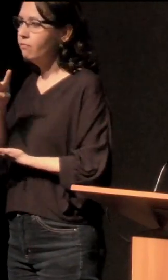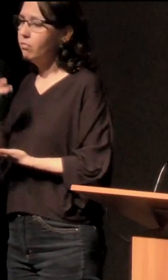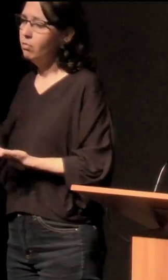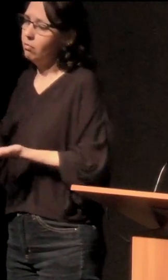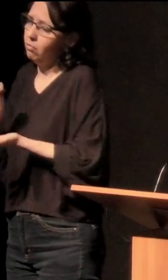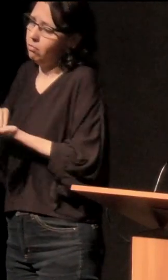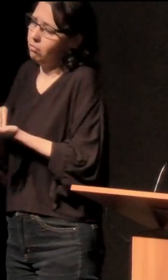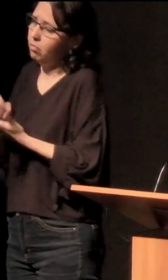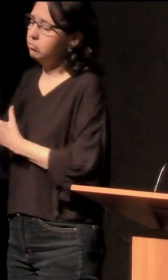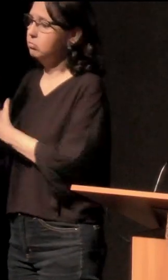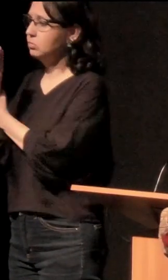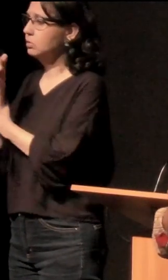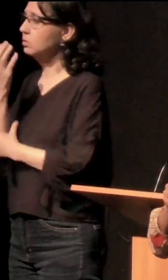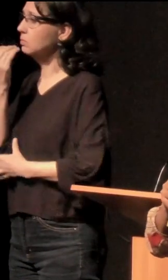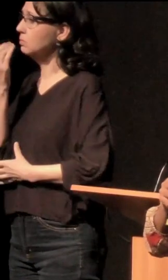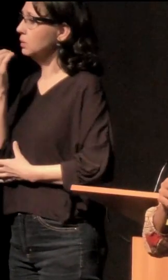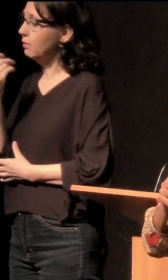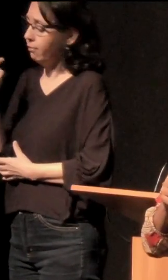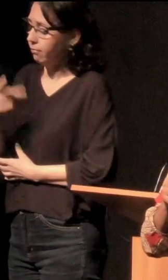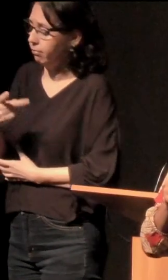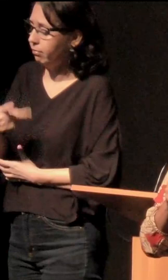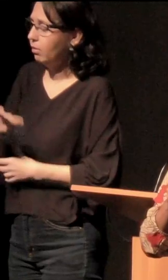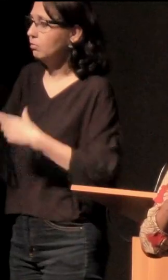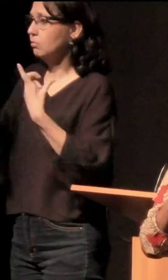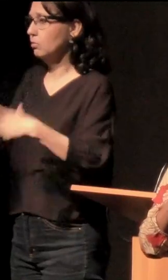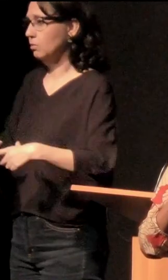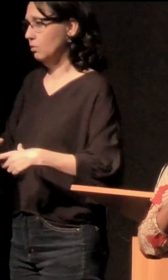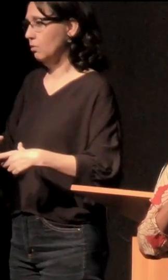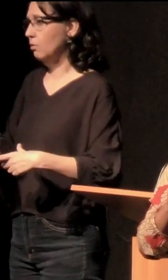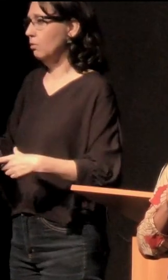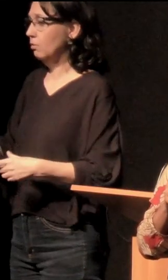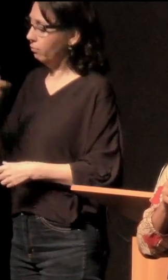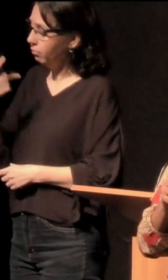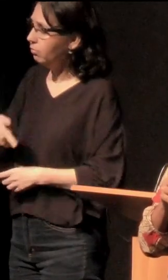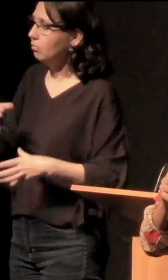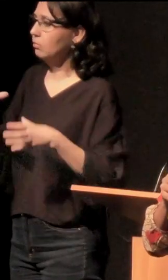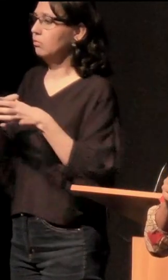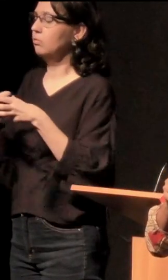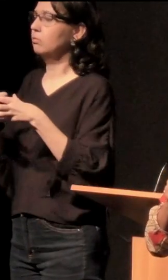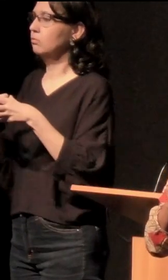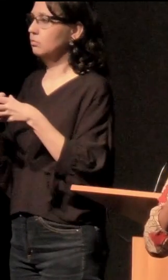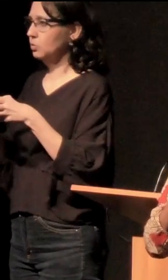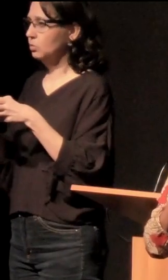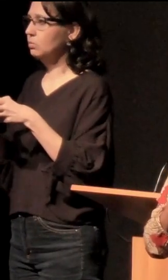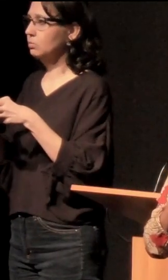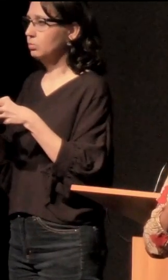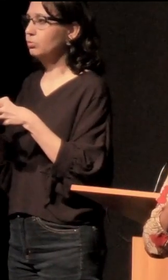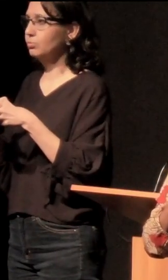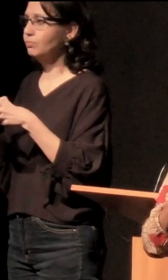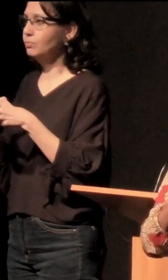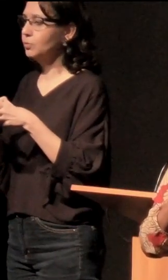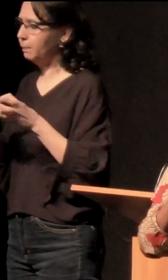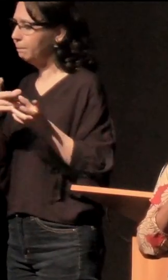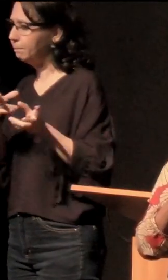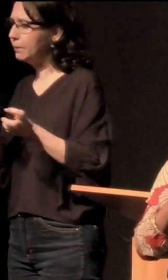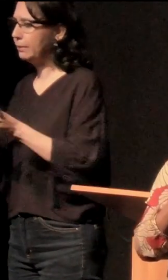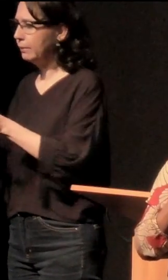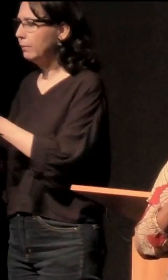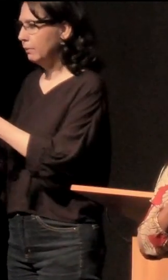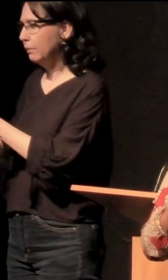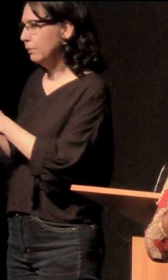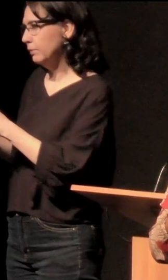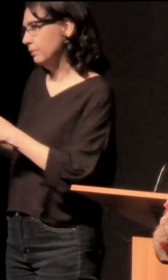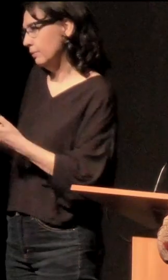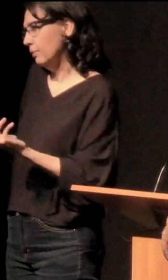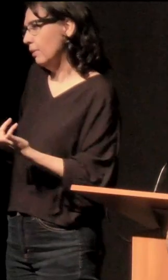alimentar é nessa nesse nesses grupos a gente vê né que tem uma insegurança alimentar né